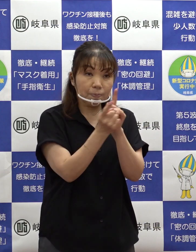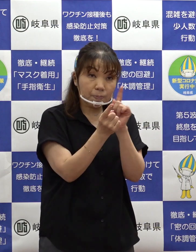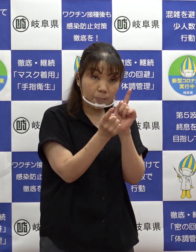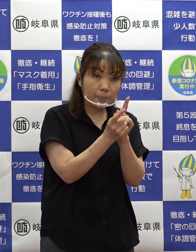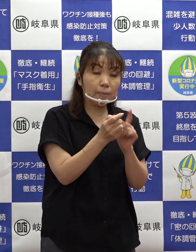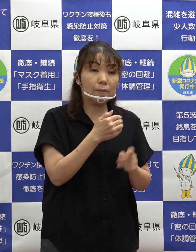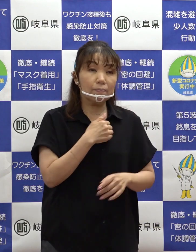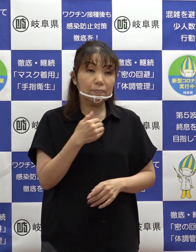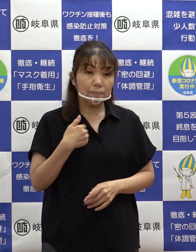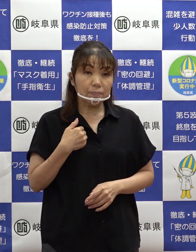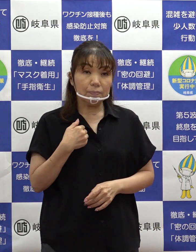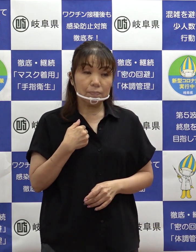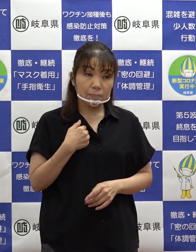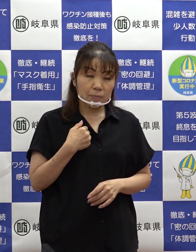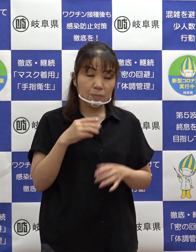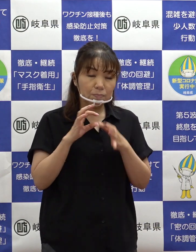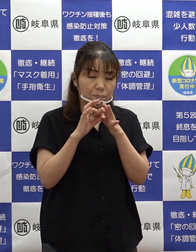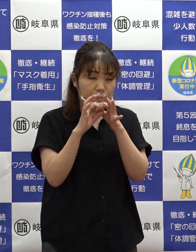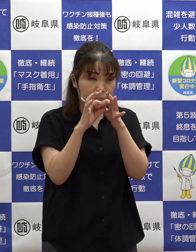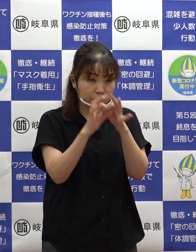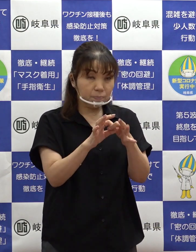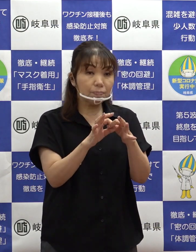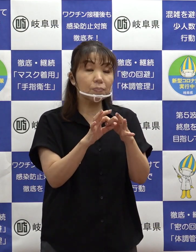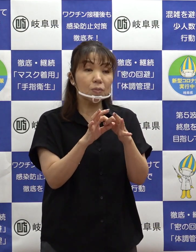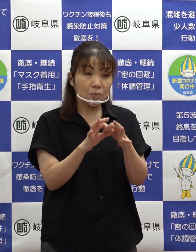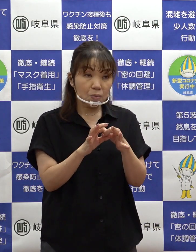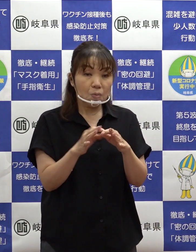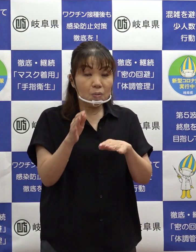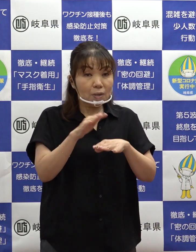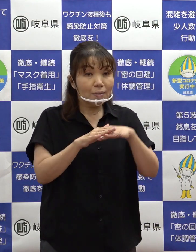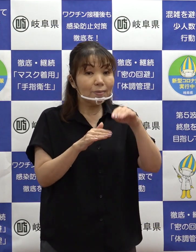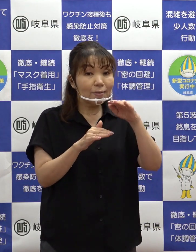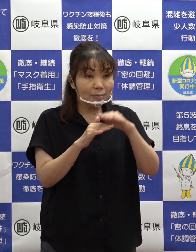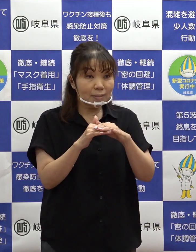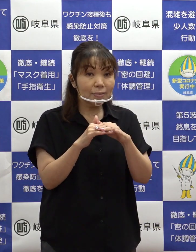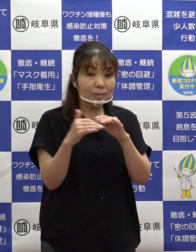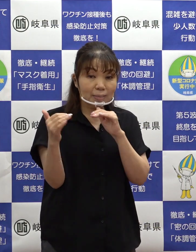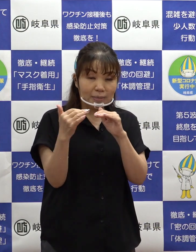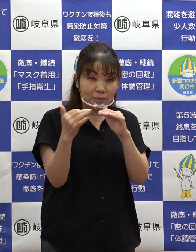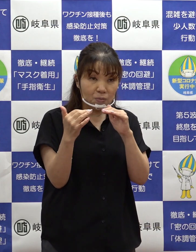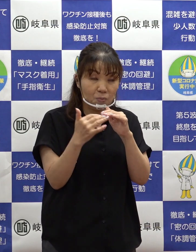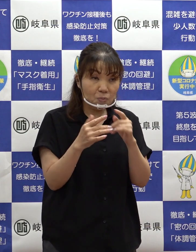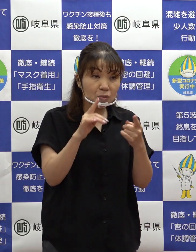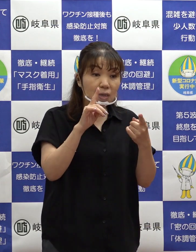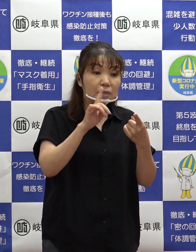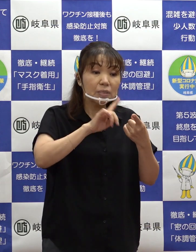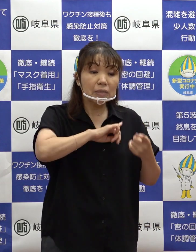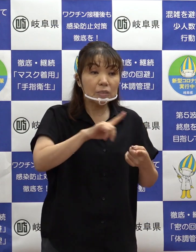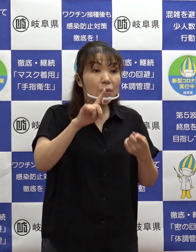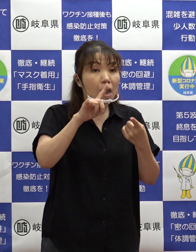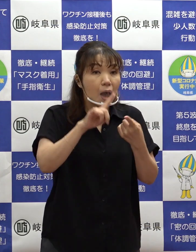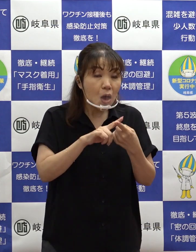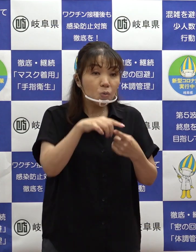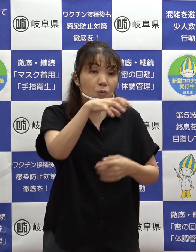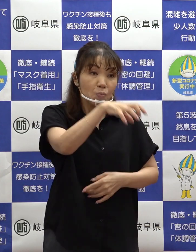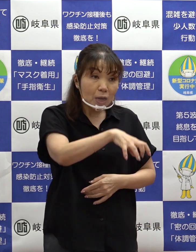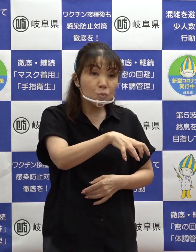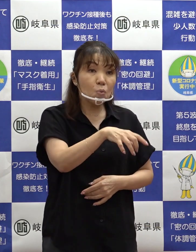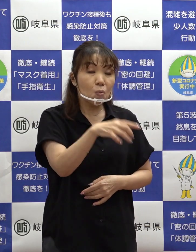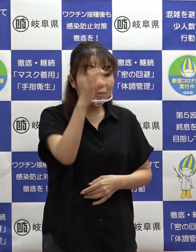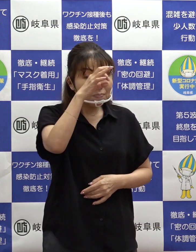とか、まあ、そういったようなことをずっとですね重ね合わせて、まあ、適地を探したという、その結果